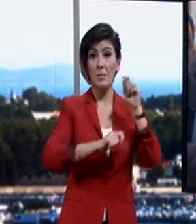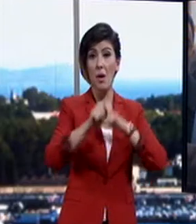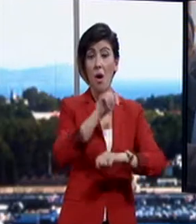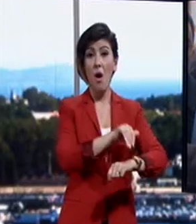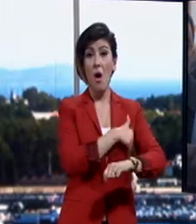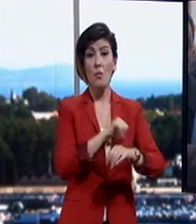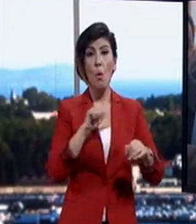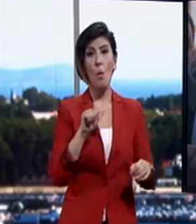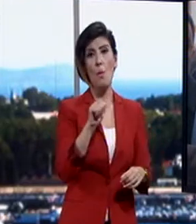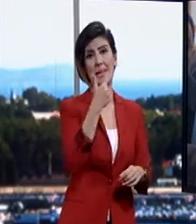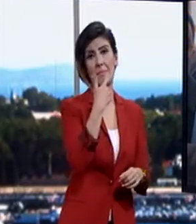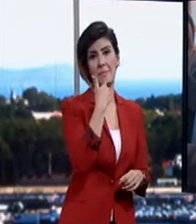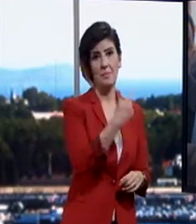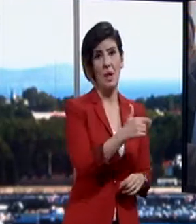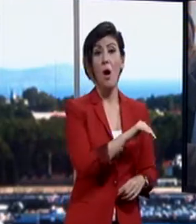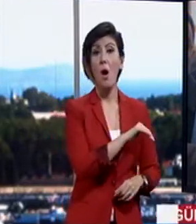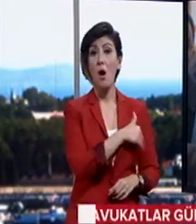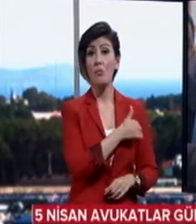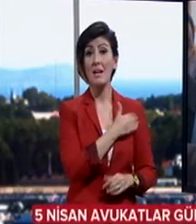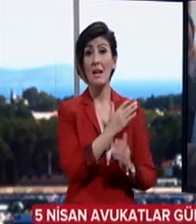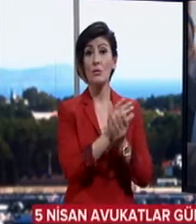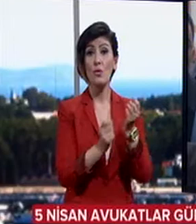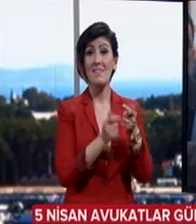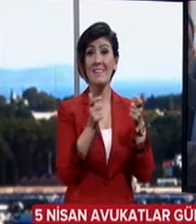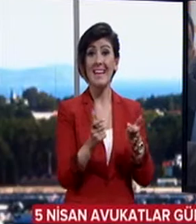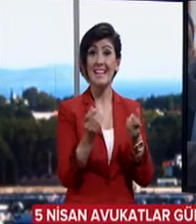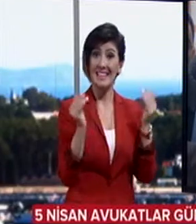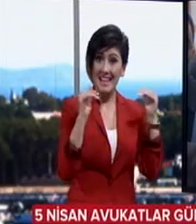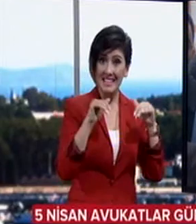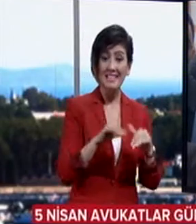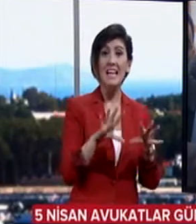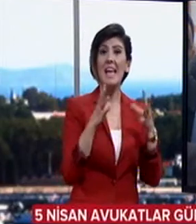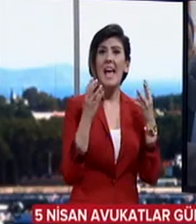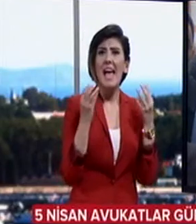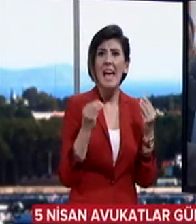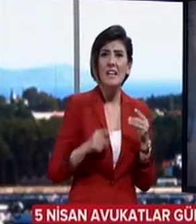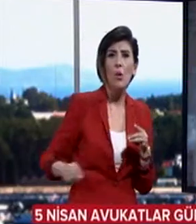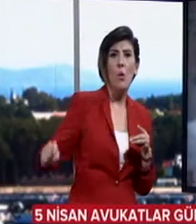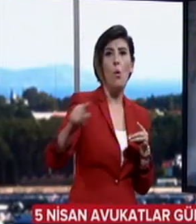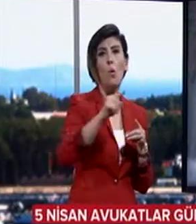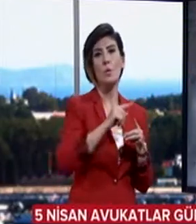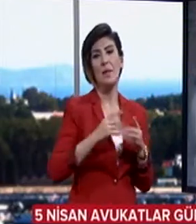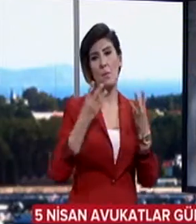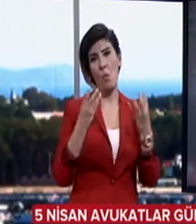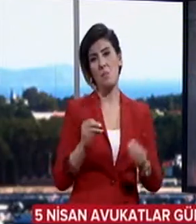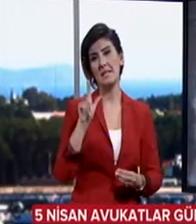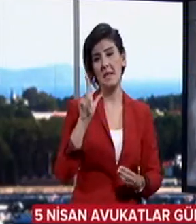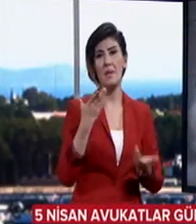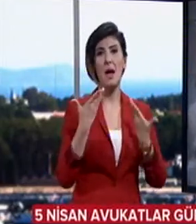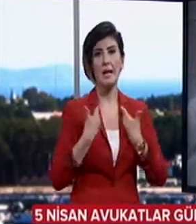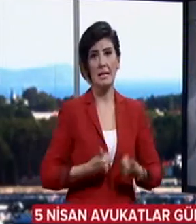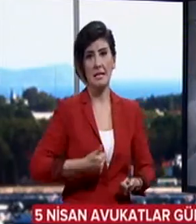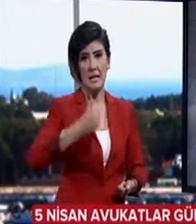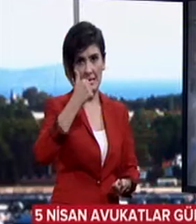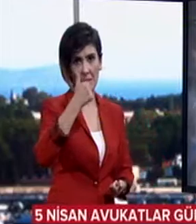tesisinde avukatların önemine vurgu yaptı. Avukatlar görevlerini yerine getirirken en iyi ortama kavuşmalıdır diyen